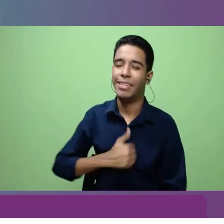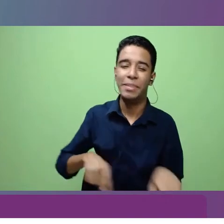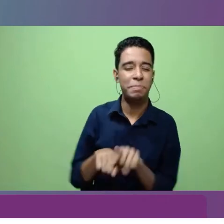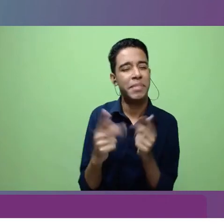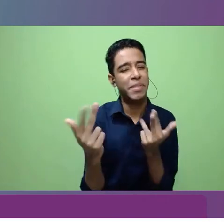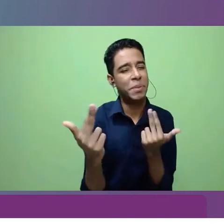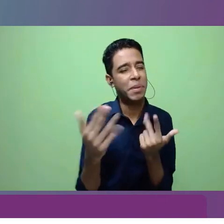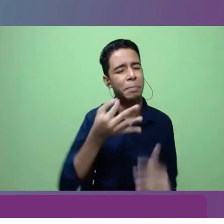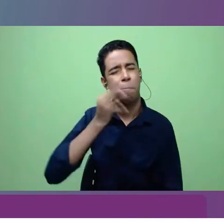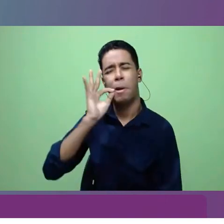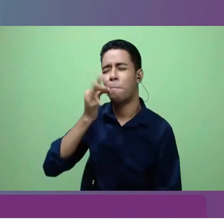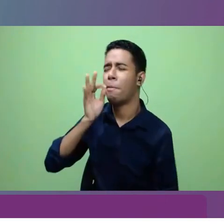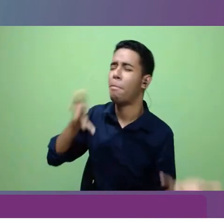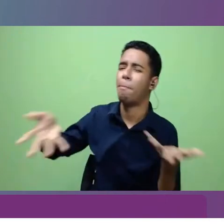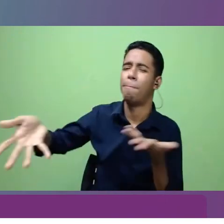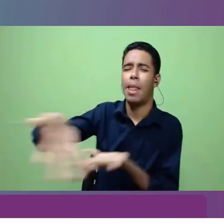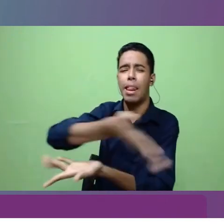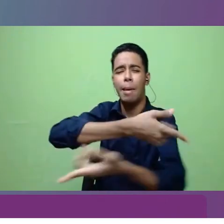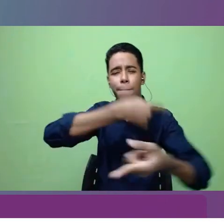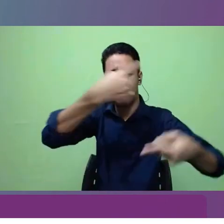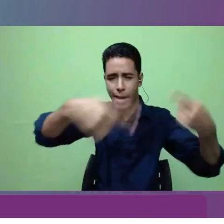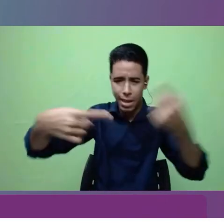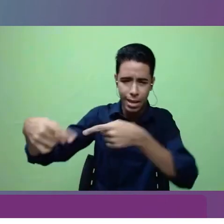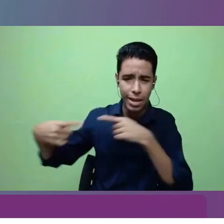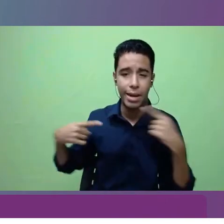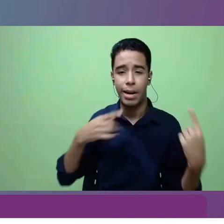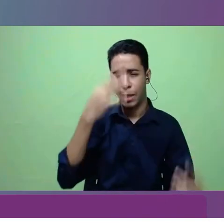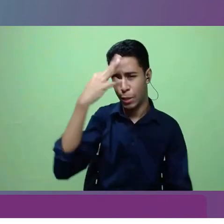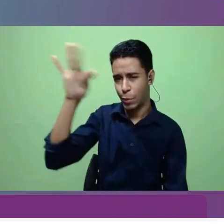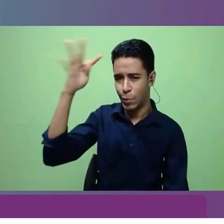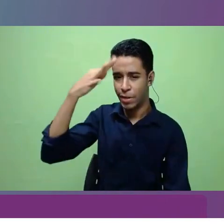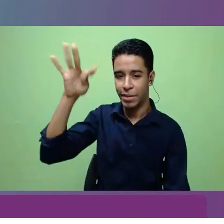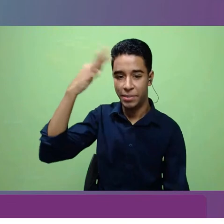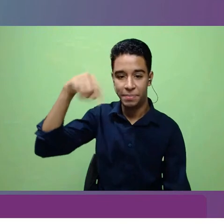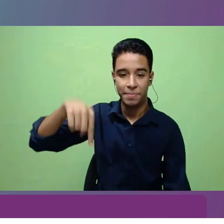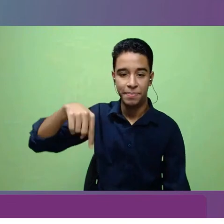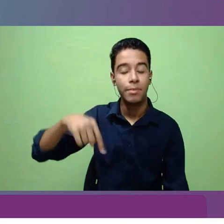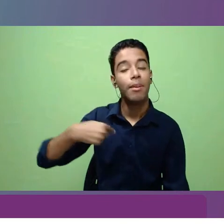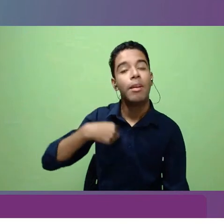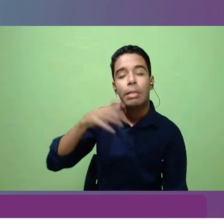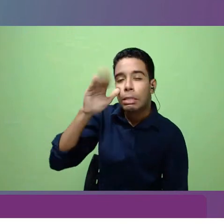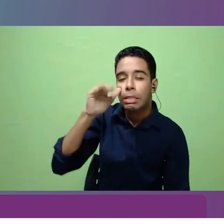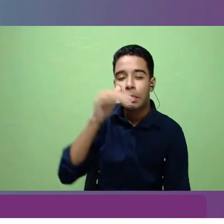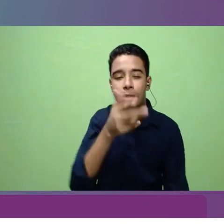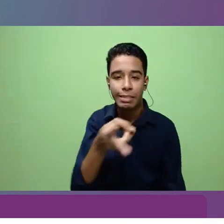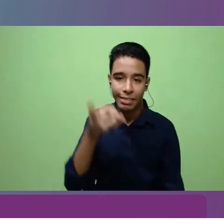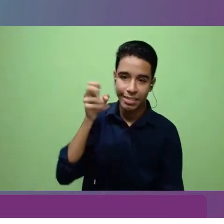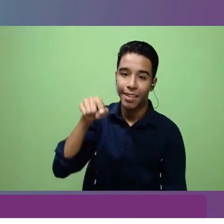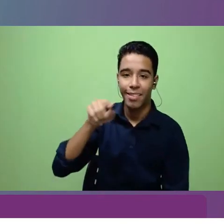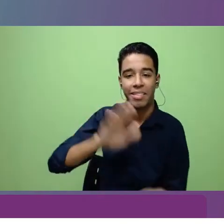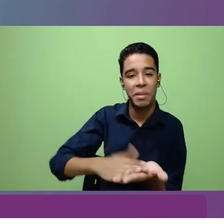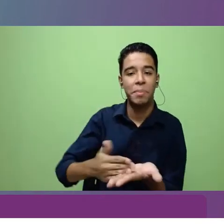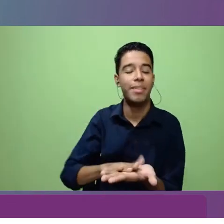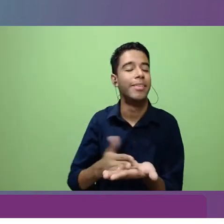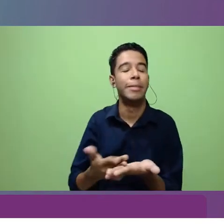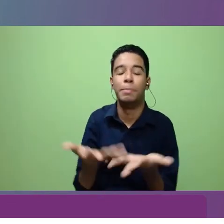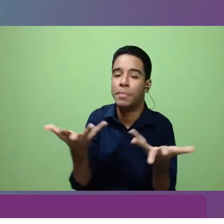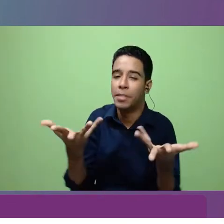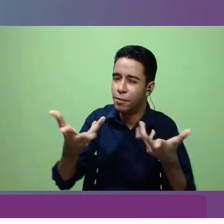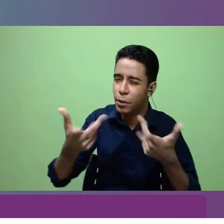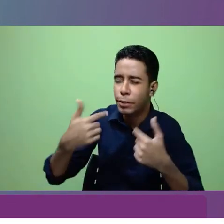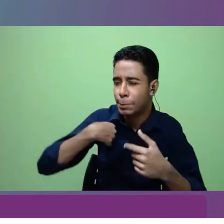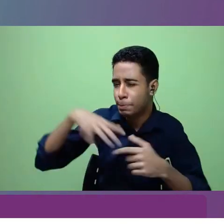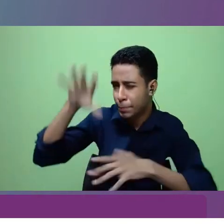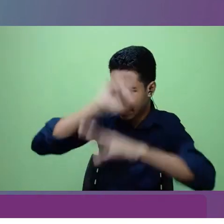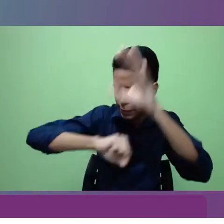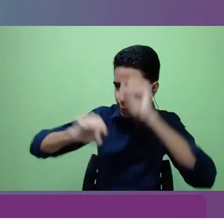regados a muitas discussões teóricas. Estiver interpretando é magnífico. Aprendi e estou aprendendo muito contigo. Muito obrigada, minha querida, pela sua